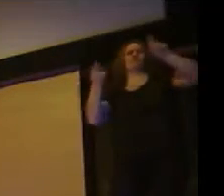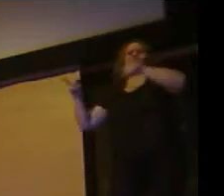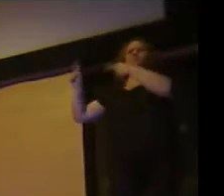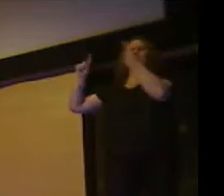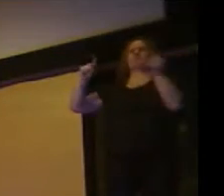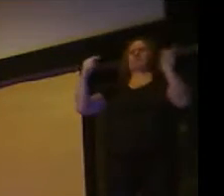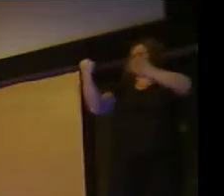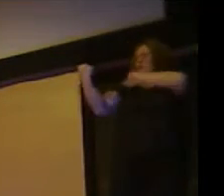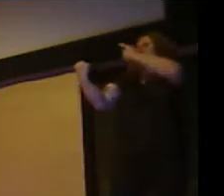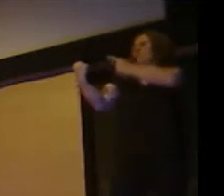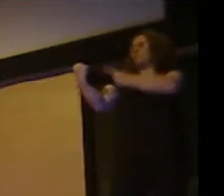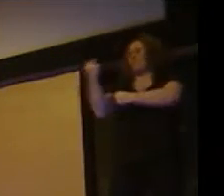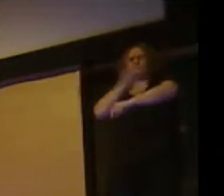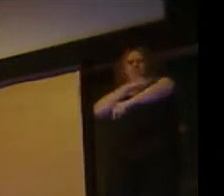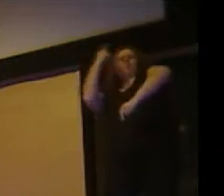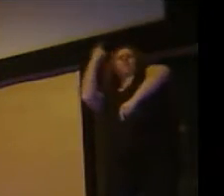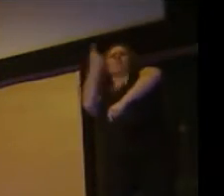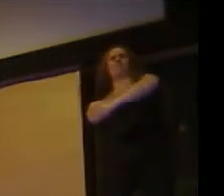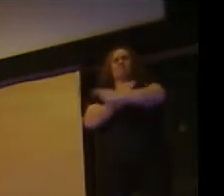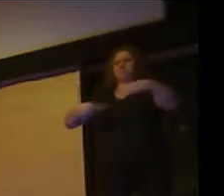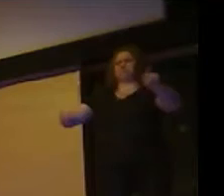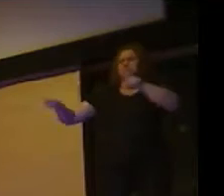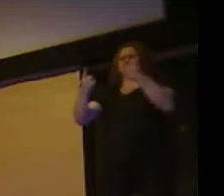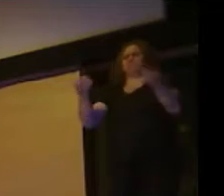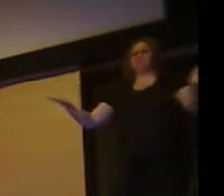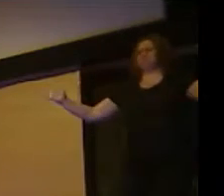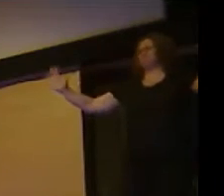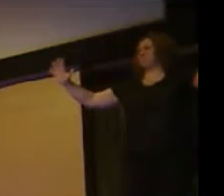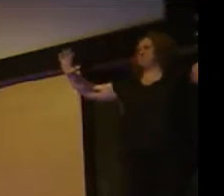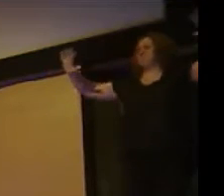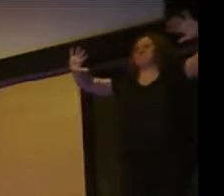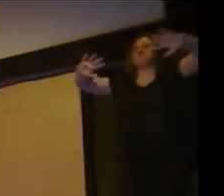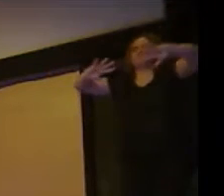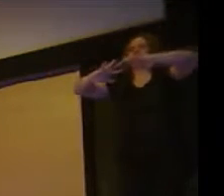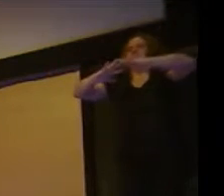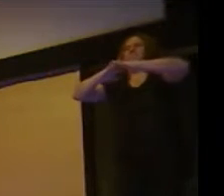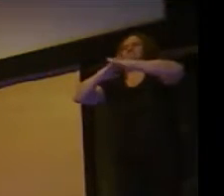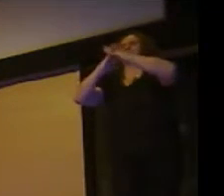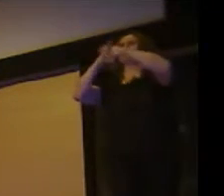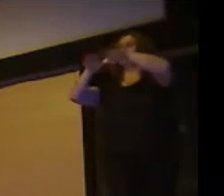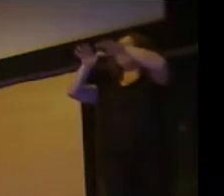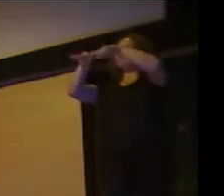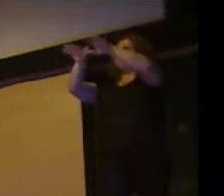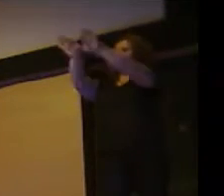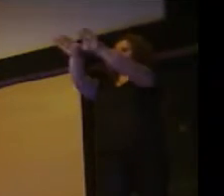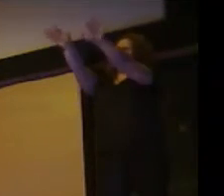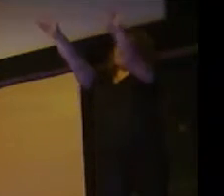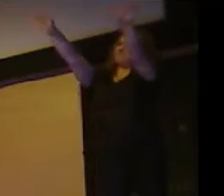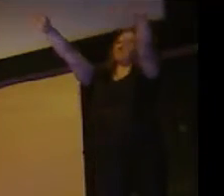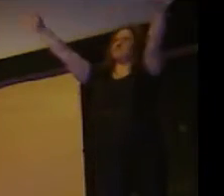Hacía fluir las palabras como agua de río, con fuerza y